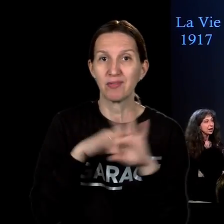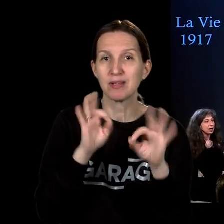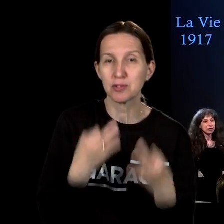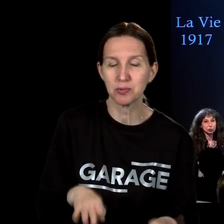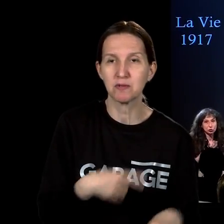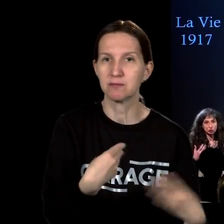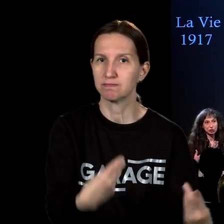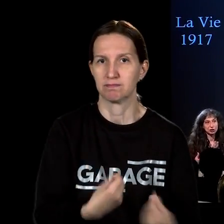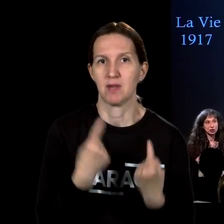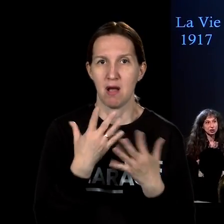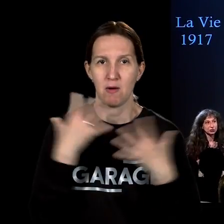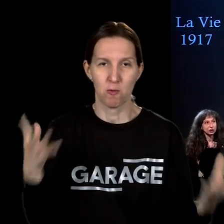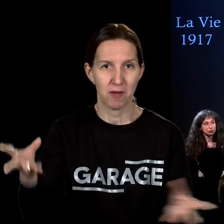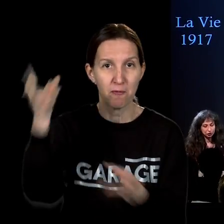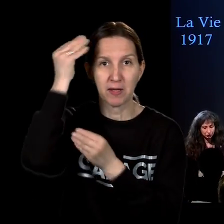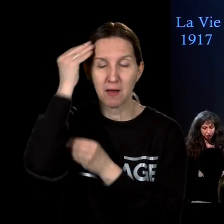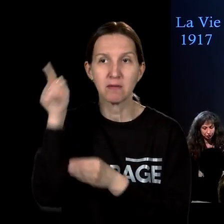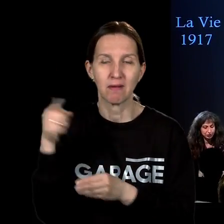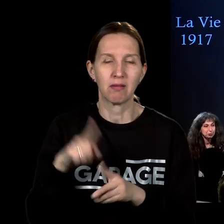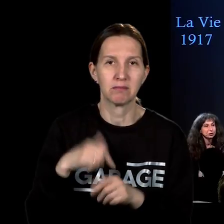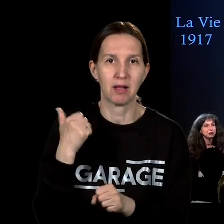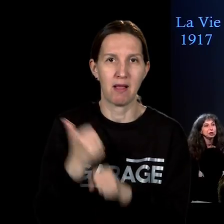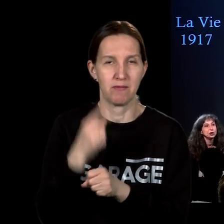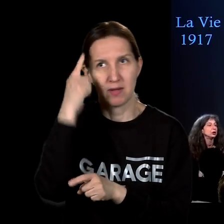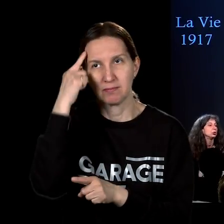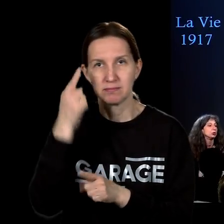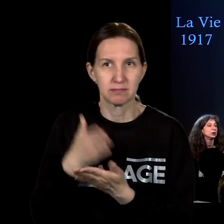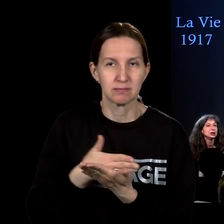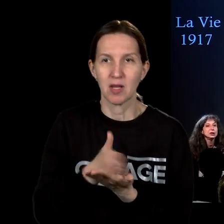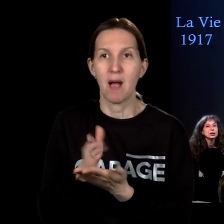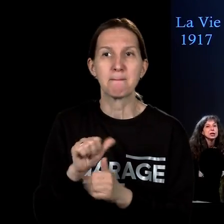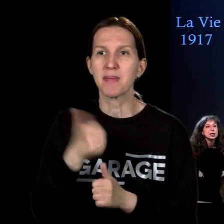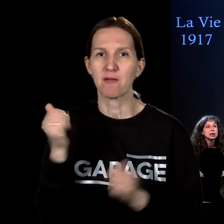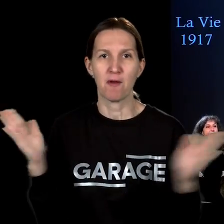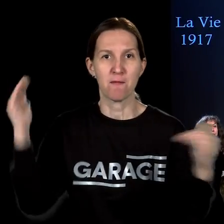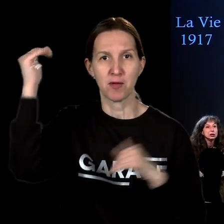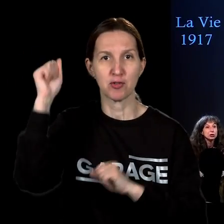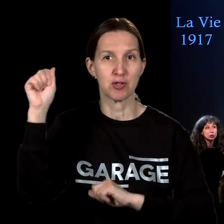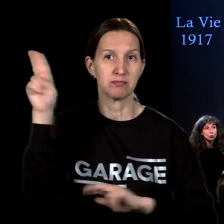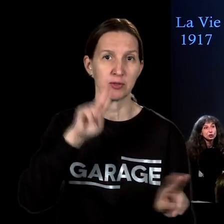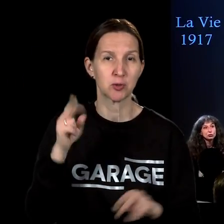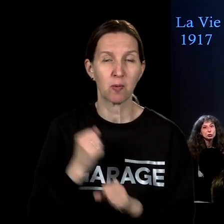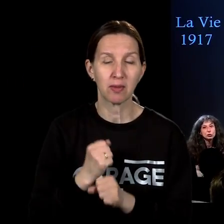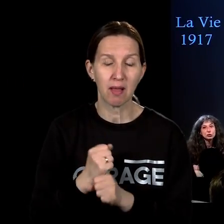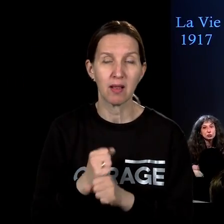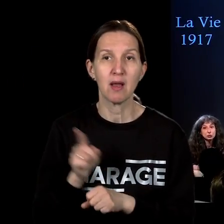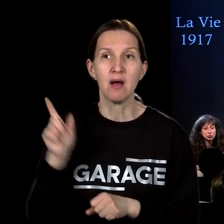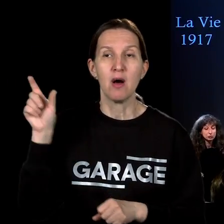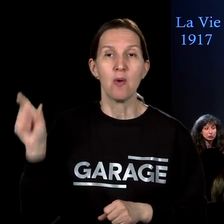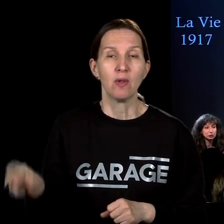влияние, то, что оказывается для него решающим. И первые вещи, которые он делает, это, кроме того,